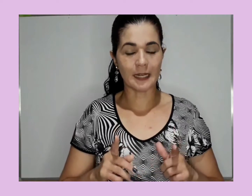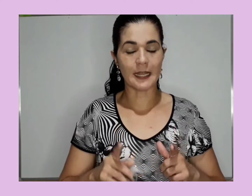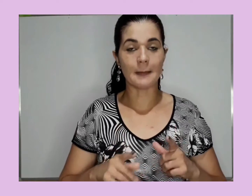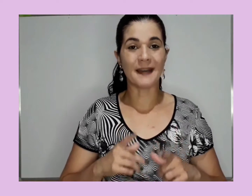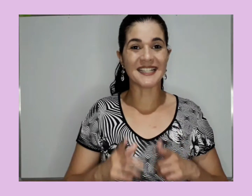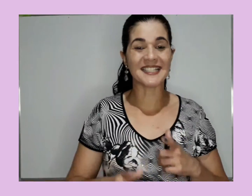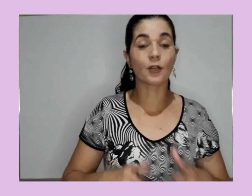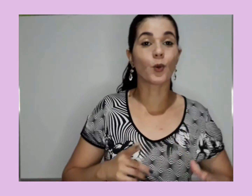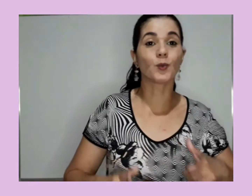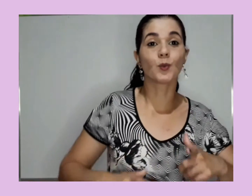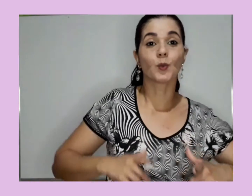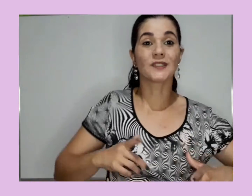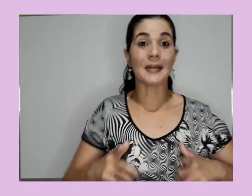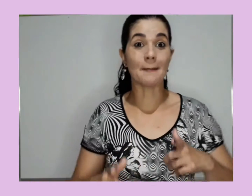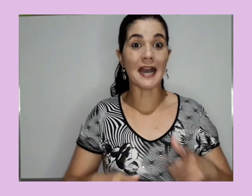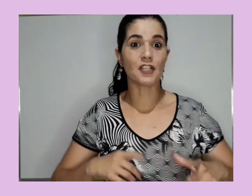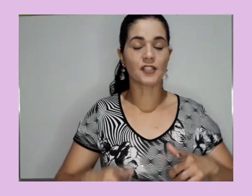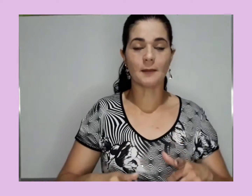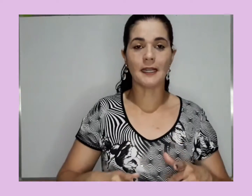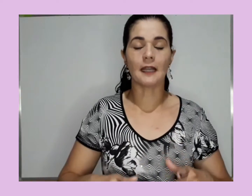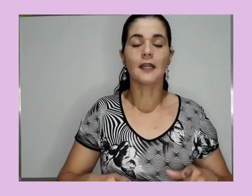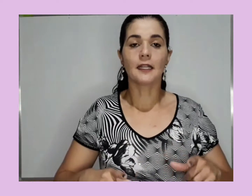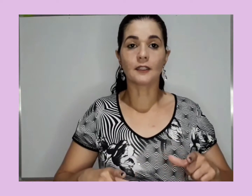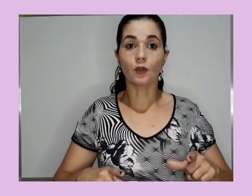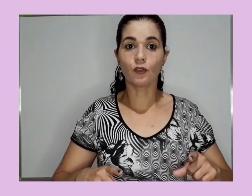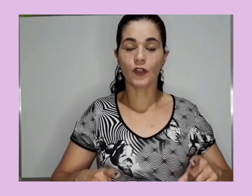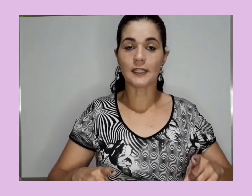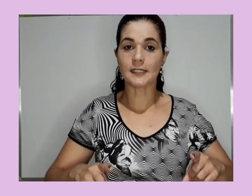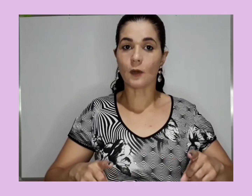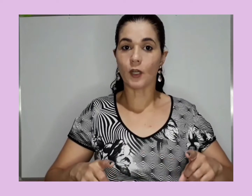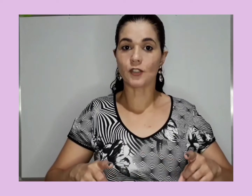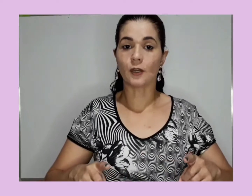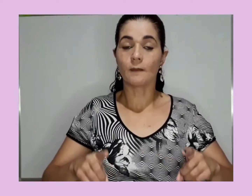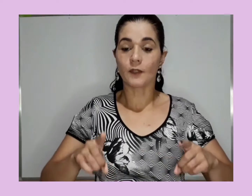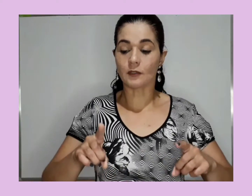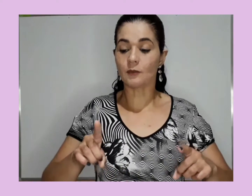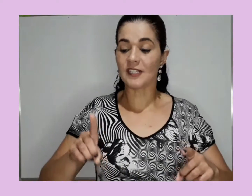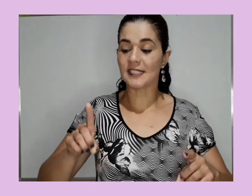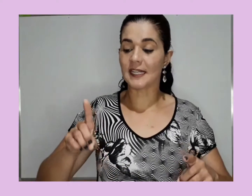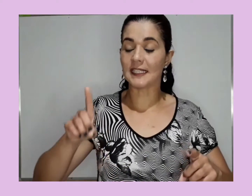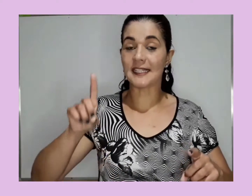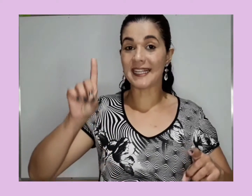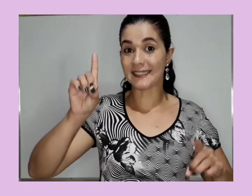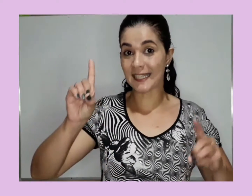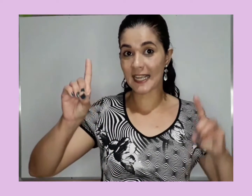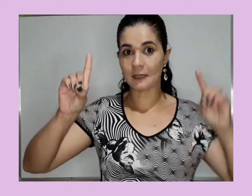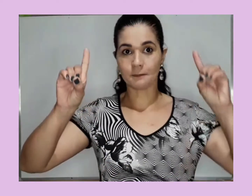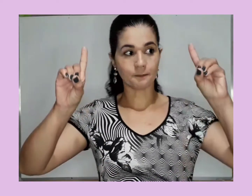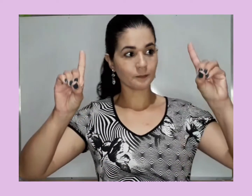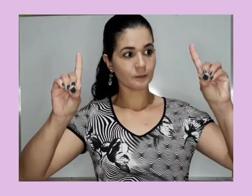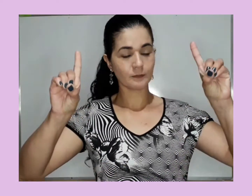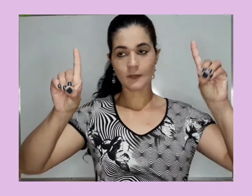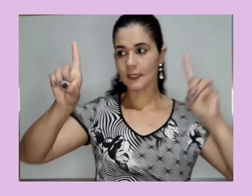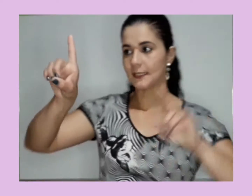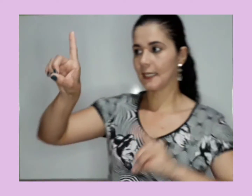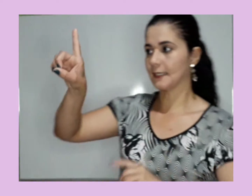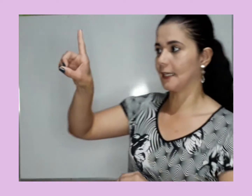Ela é parecida com trabalho, de trabalhar. Então, a configuração, olha só, nós vamos fazer a letrinha D. Letrinha D,